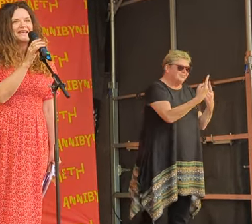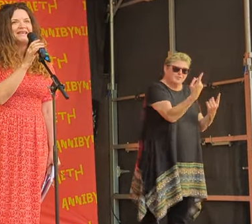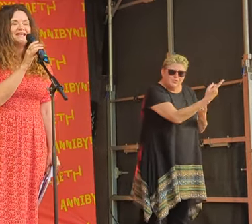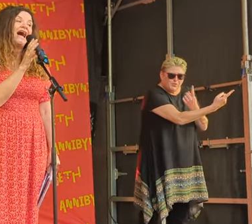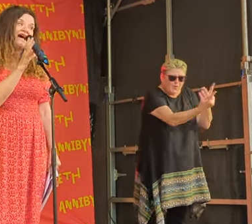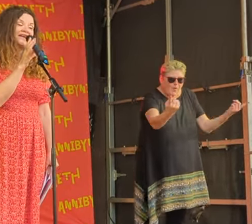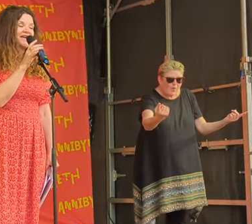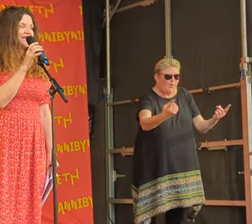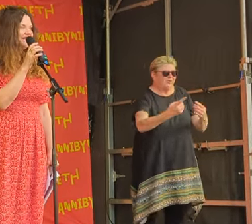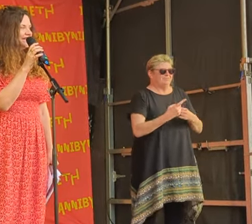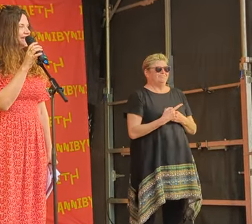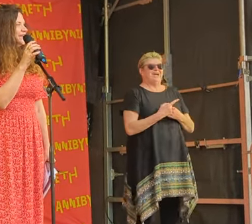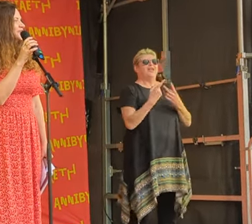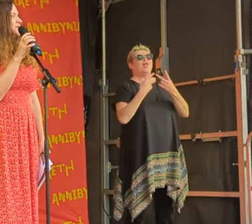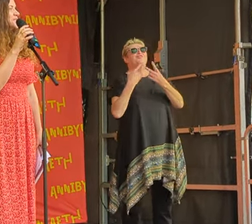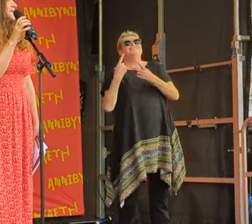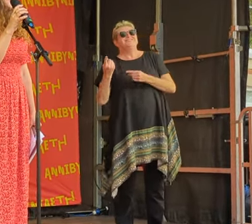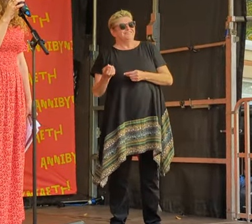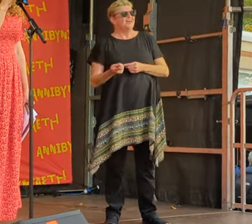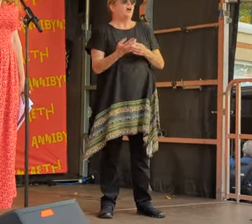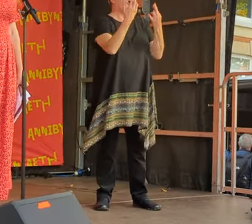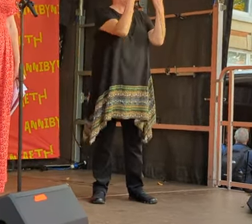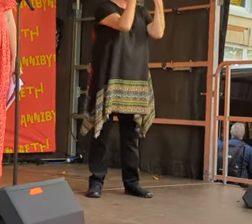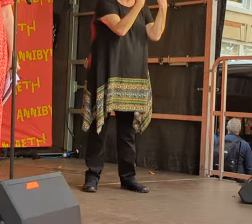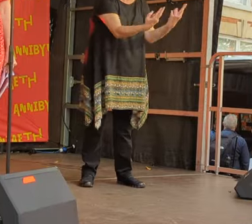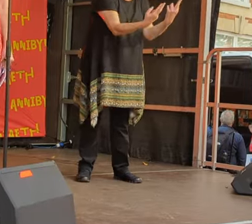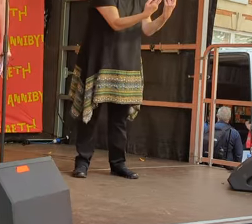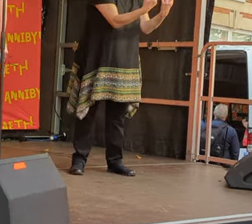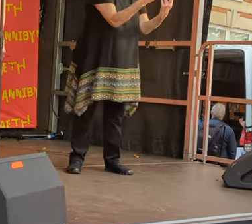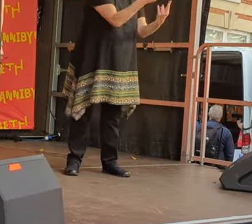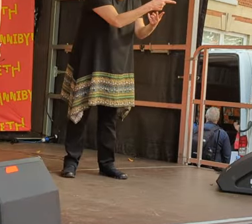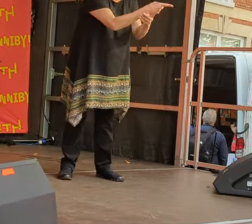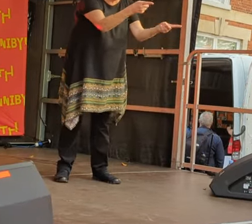ohona chi a'r rhai eraill. Dwi'n gobeithio eich bod chi wedi